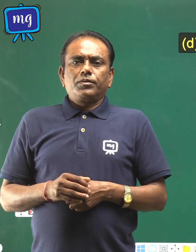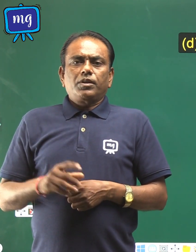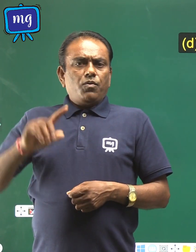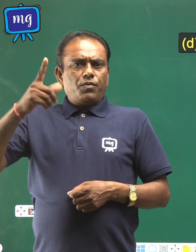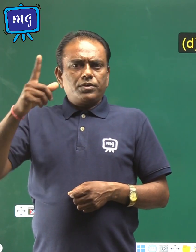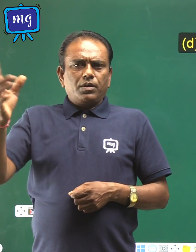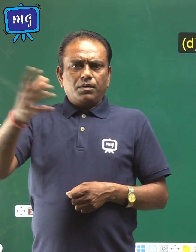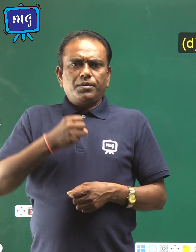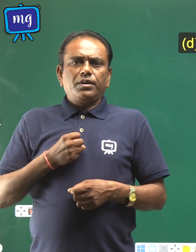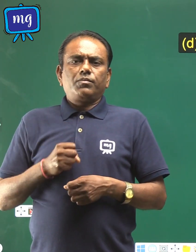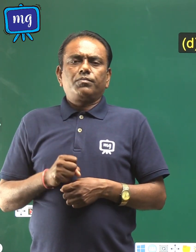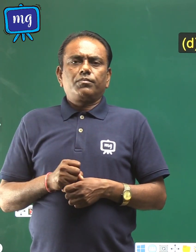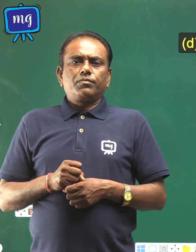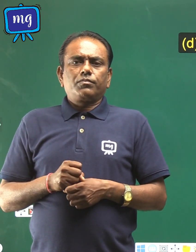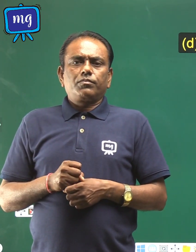सबसे पहले हमने